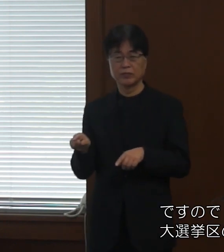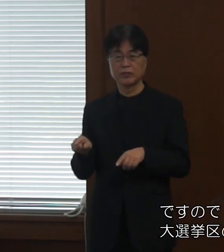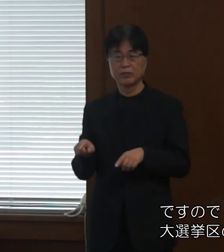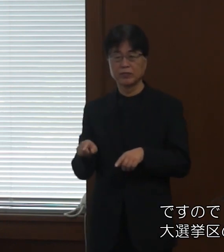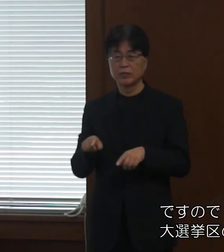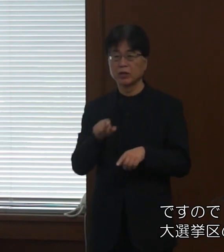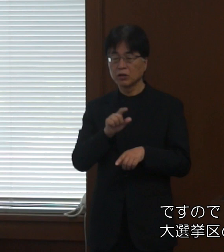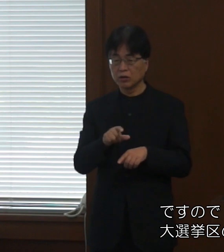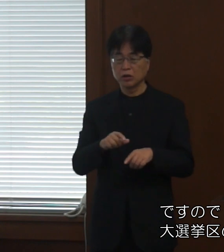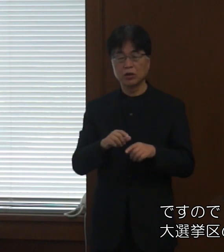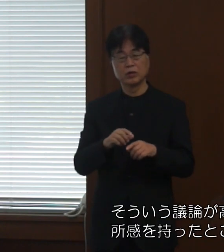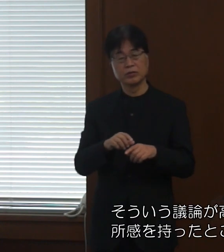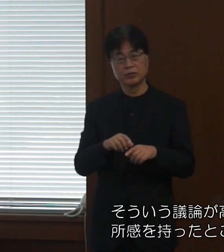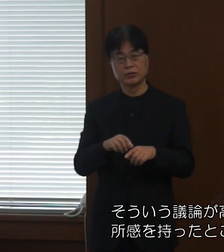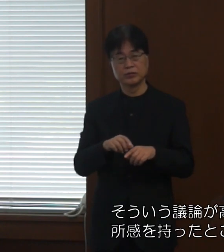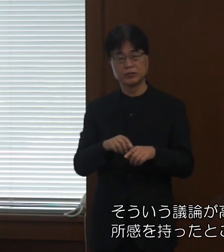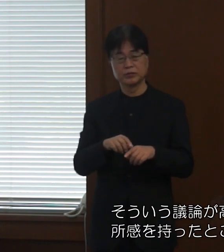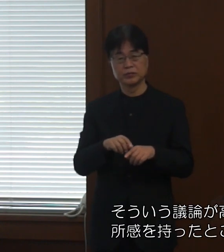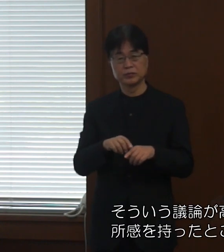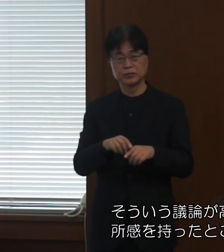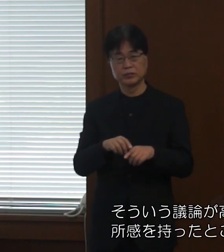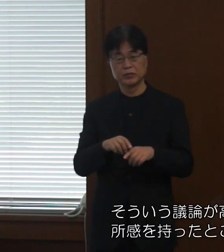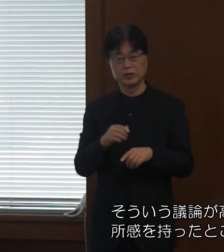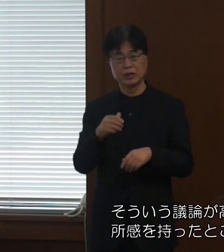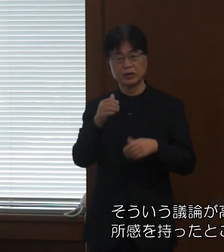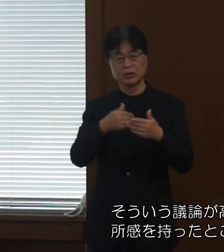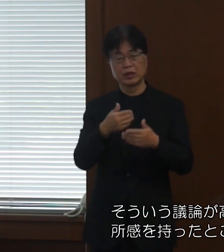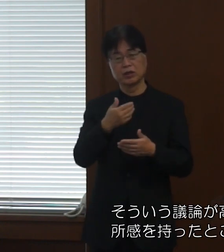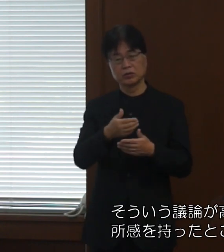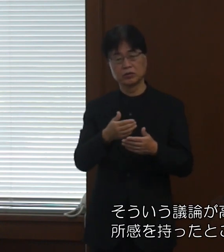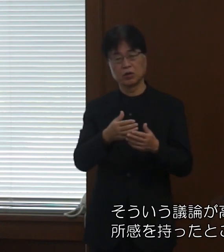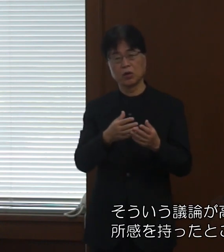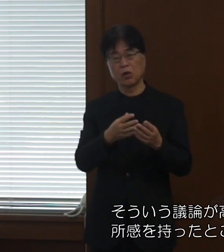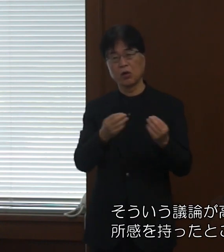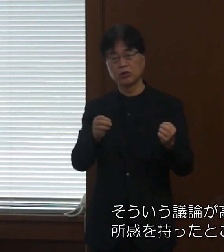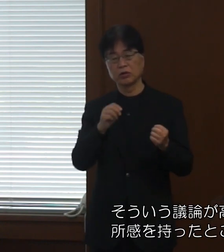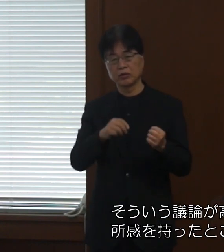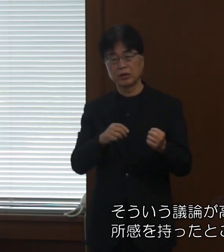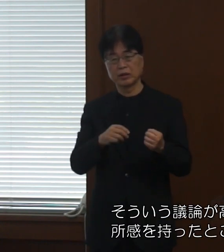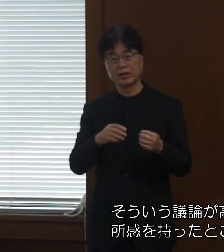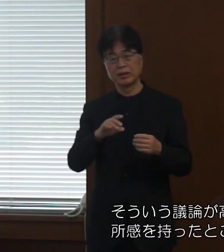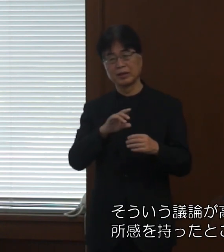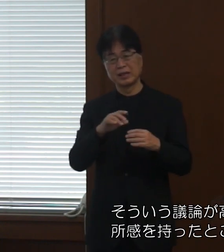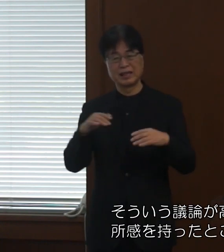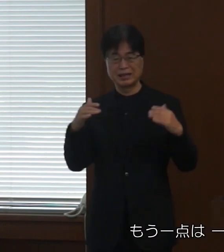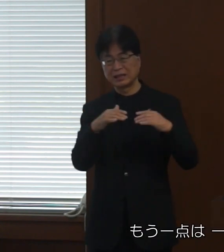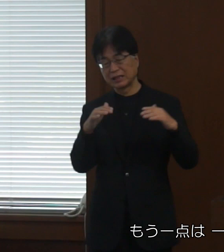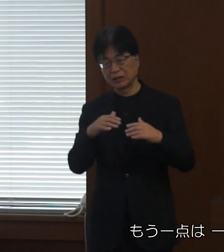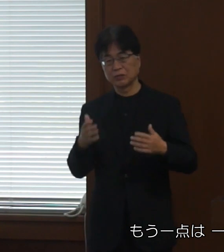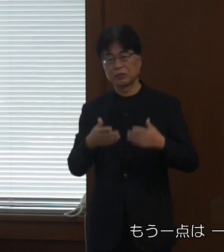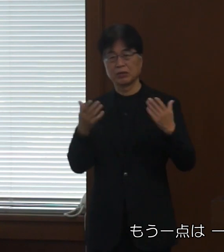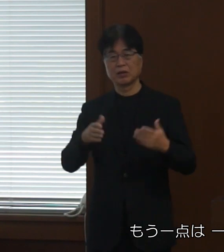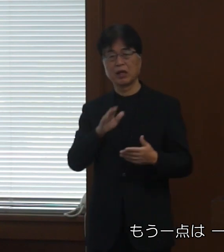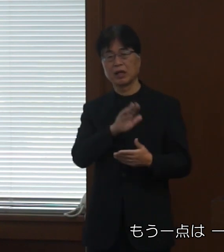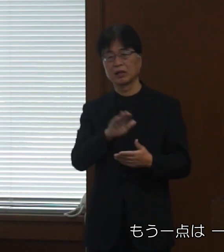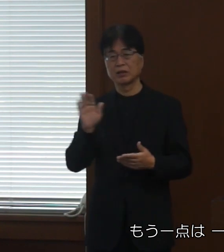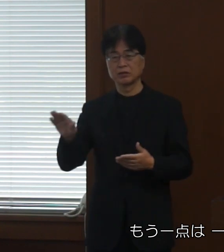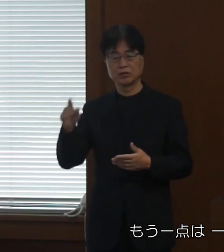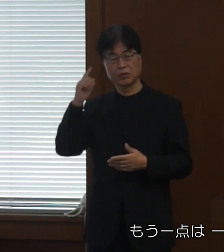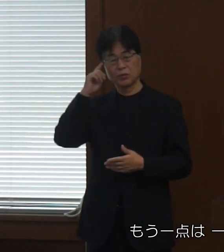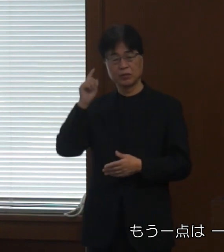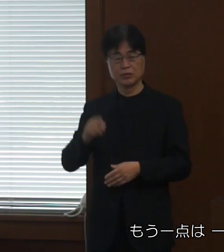大選挙区の方がそういう議論が高まりやすいのかなという所感を持ったところですもう1点